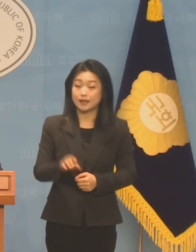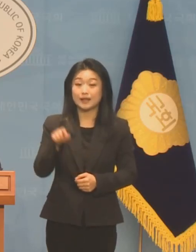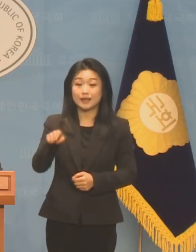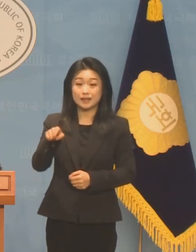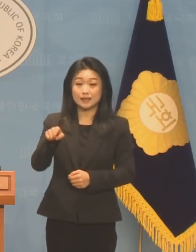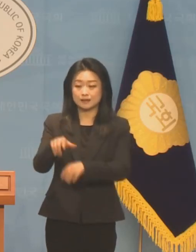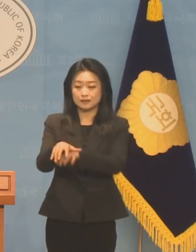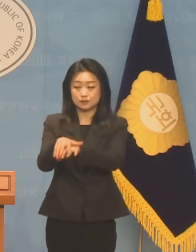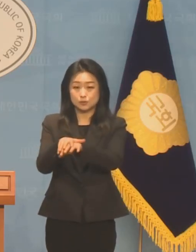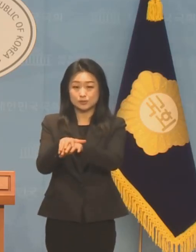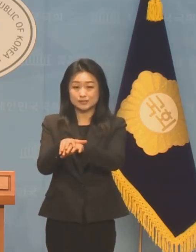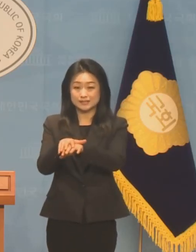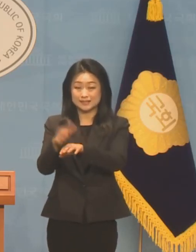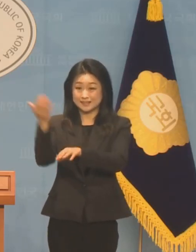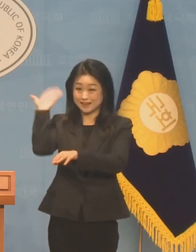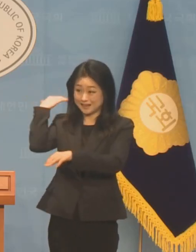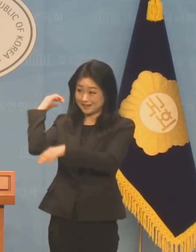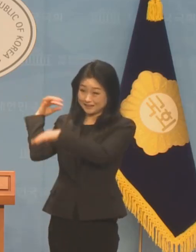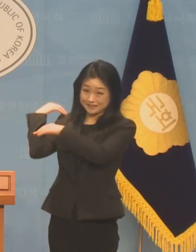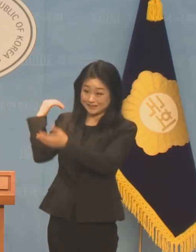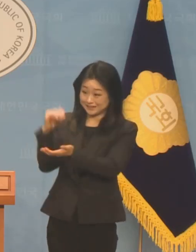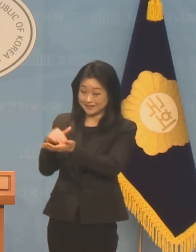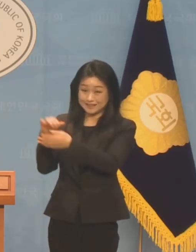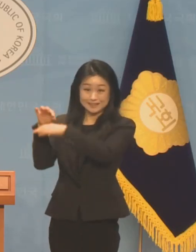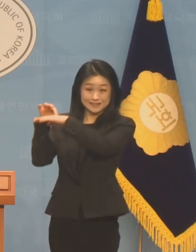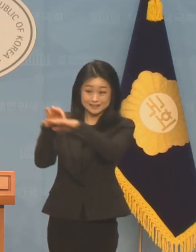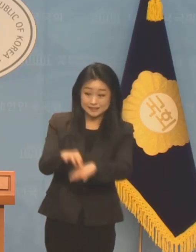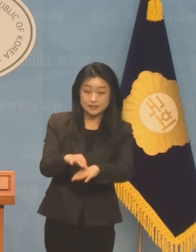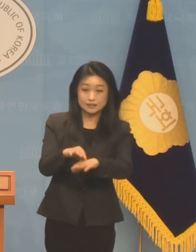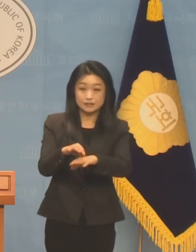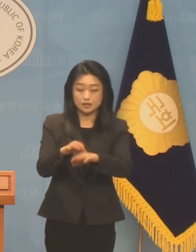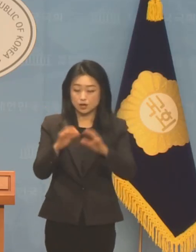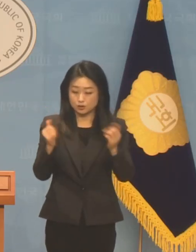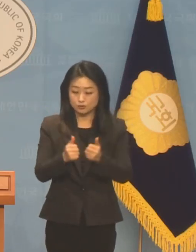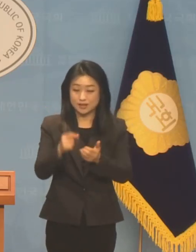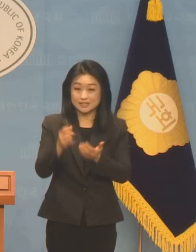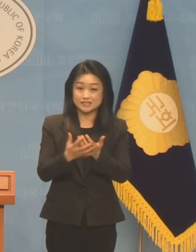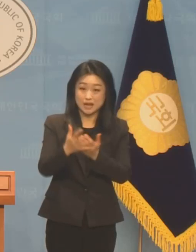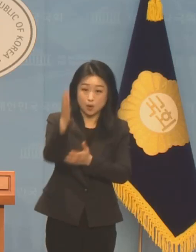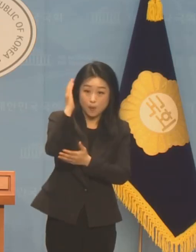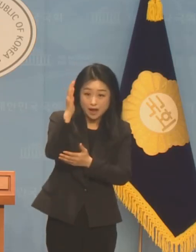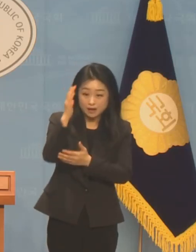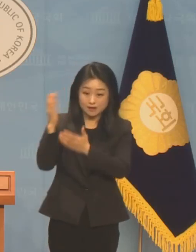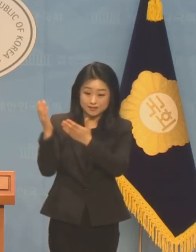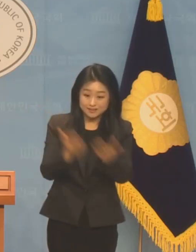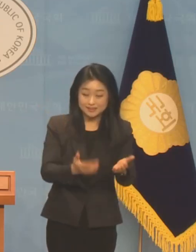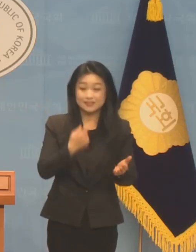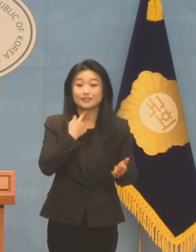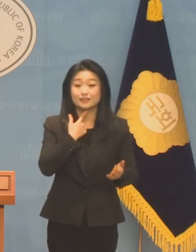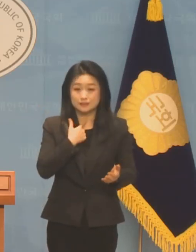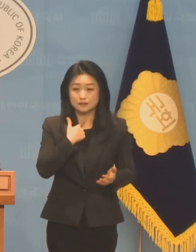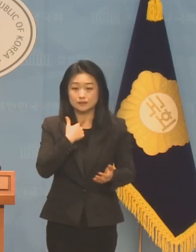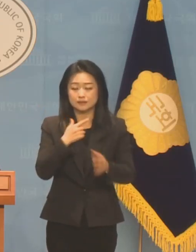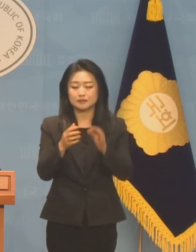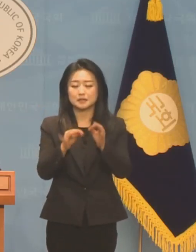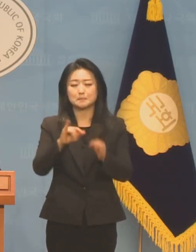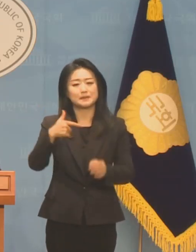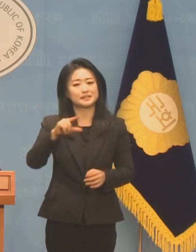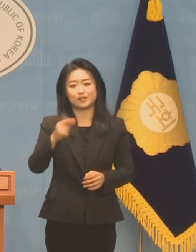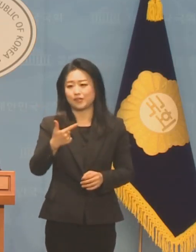백골단을 자처한 극우 청년 조직을 국회에 대동하고 기자회견을 주선한 김민전 의원은 더